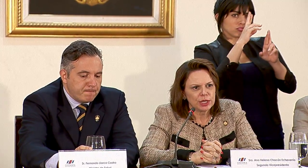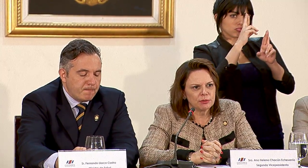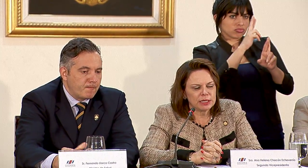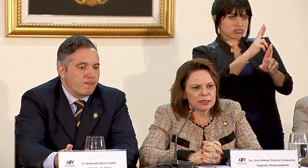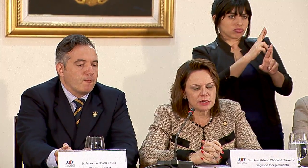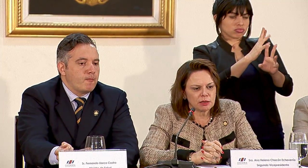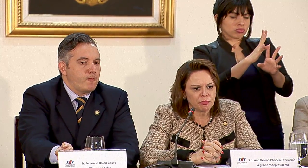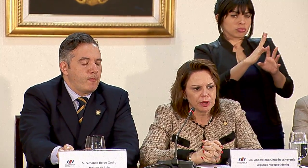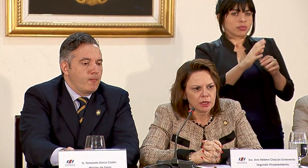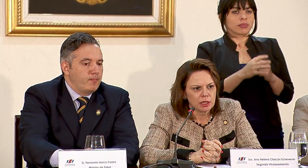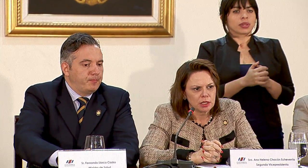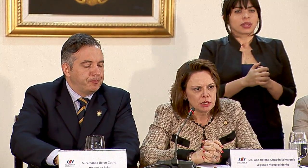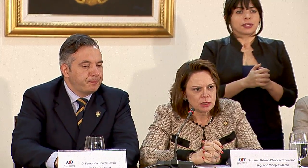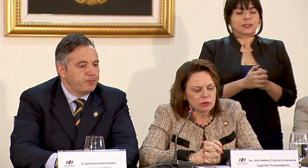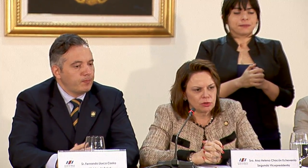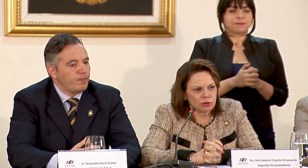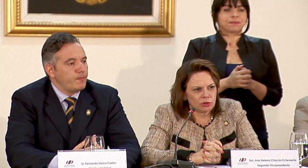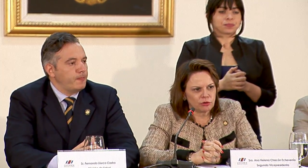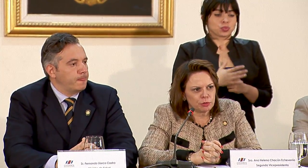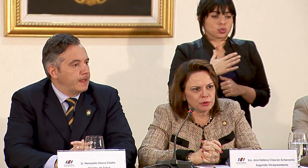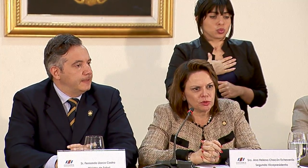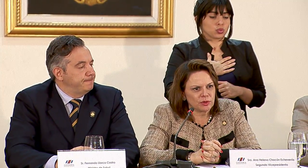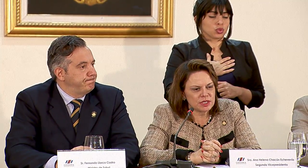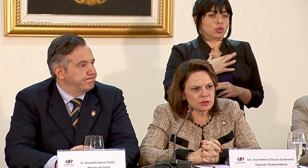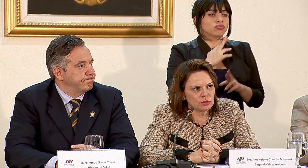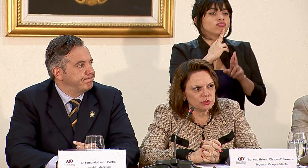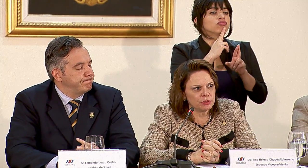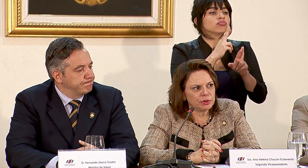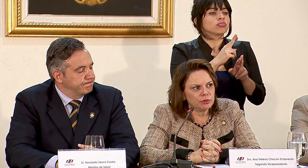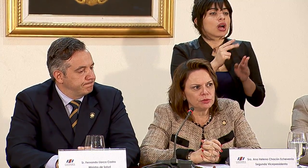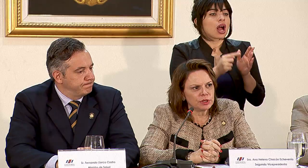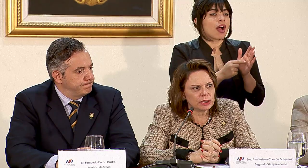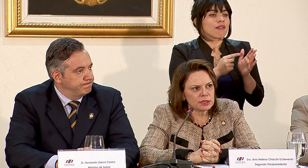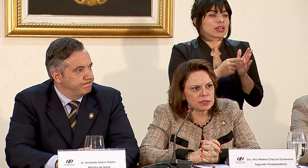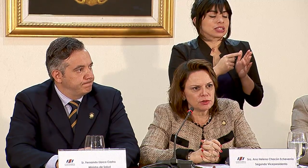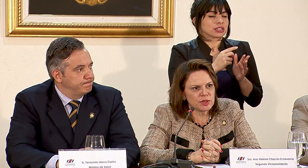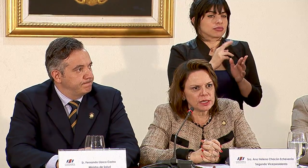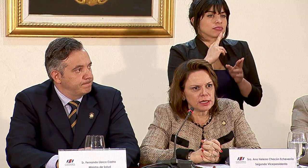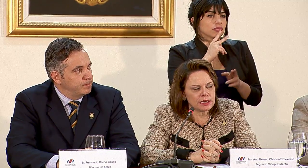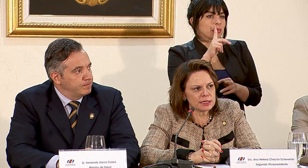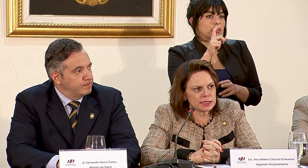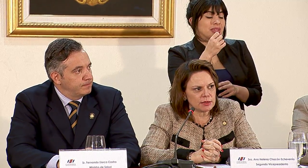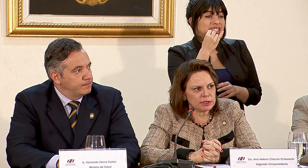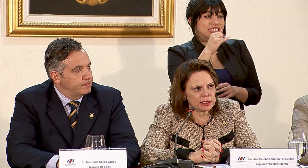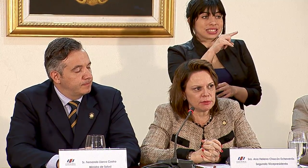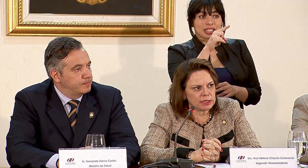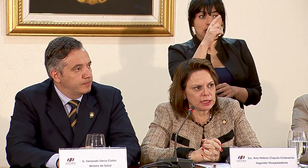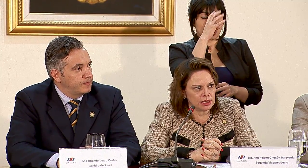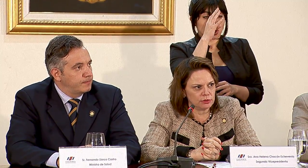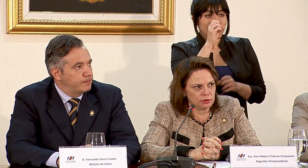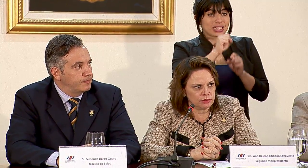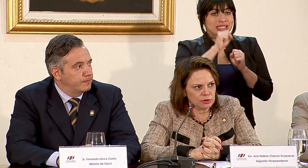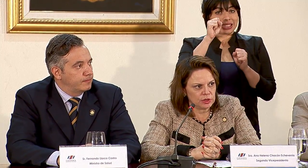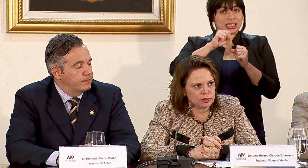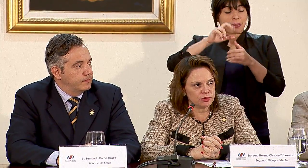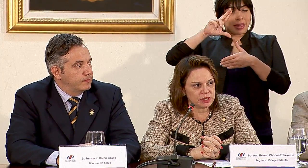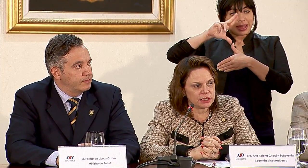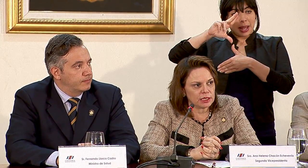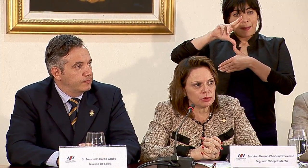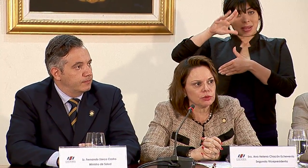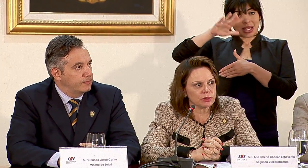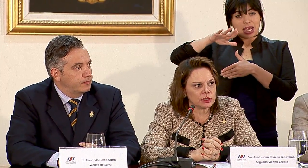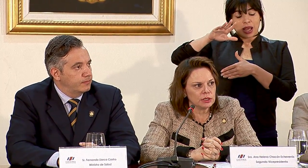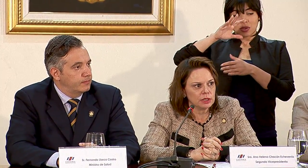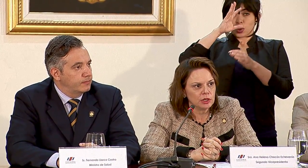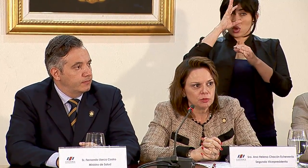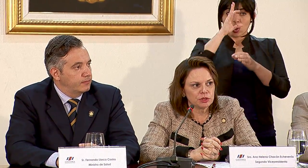que merecen. Yo respondo a veces con una pregunta, si no se cree en el sistema interamericano y no se